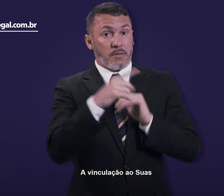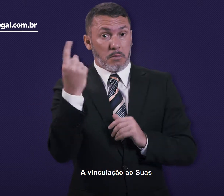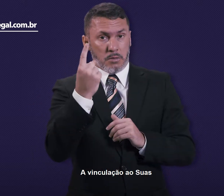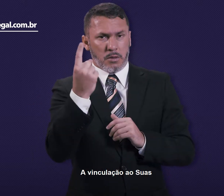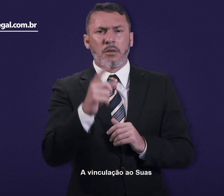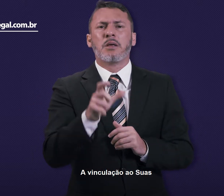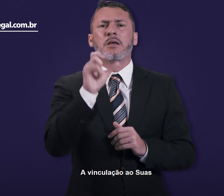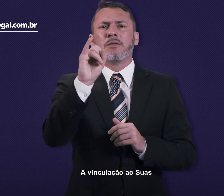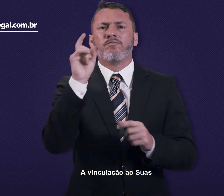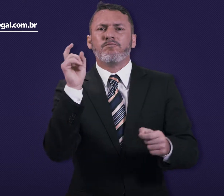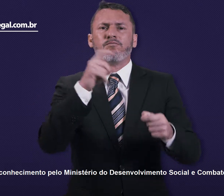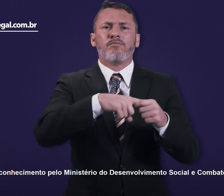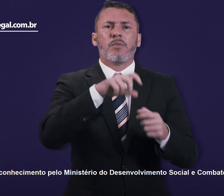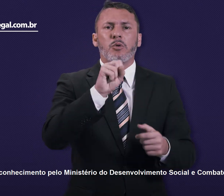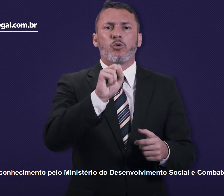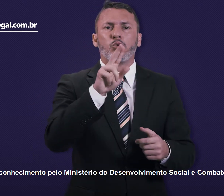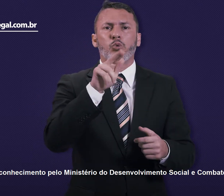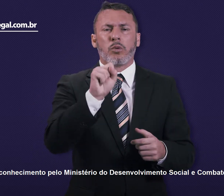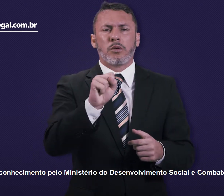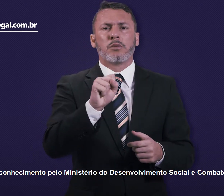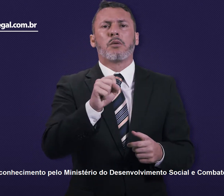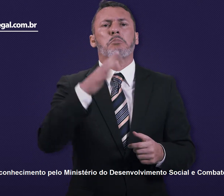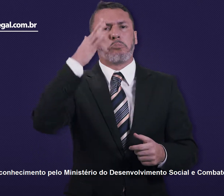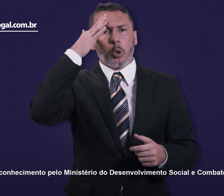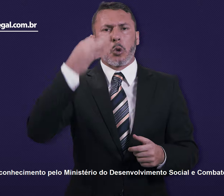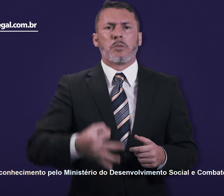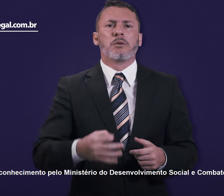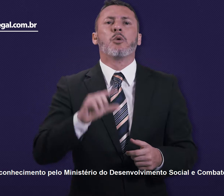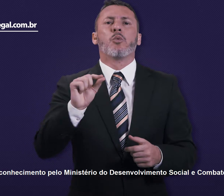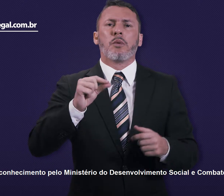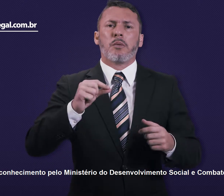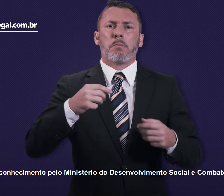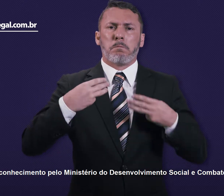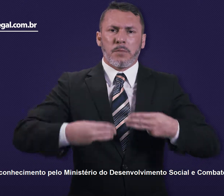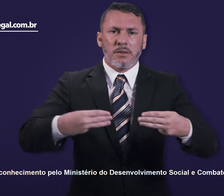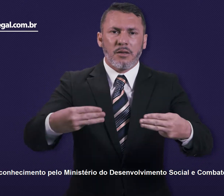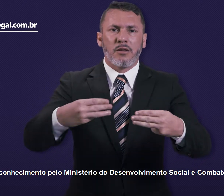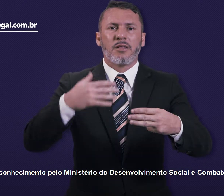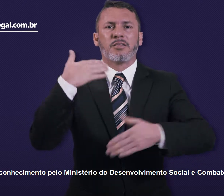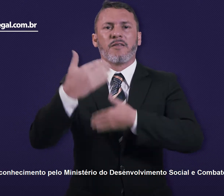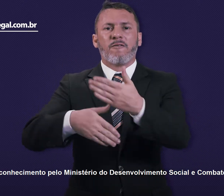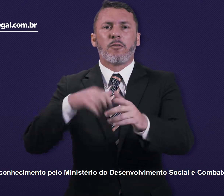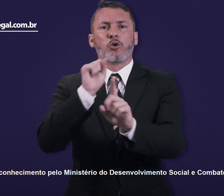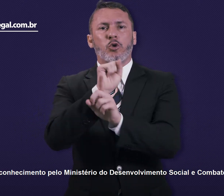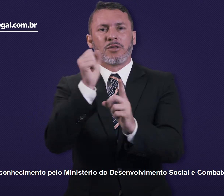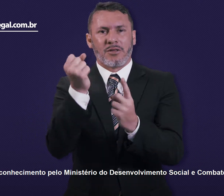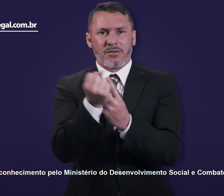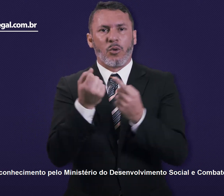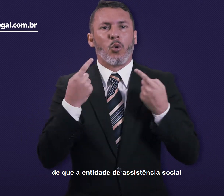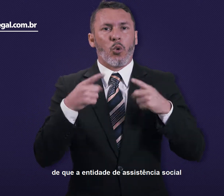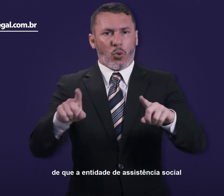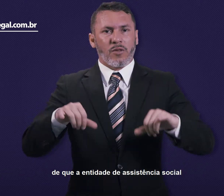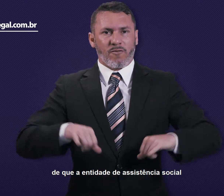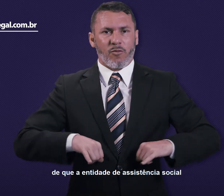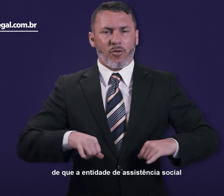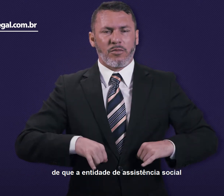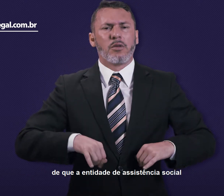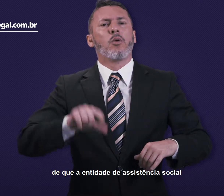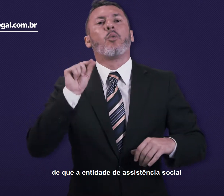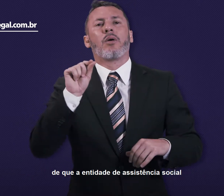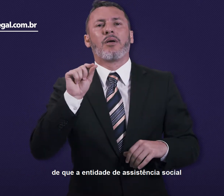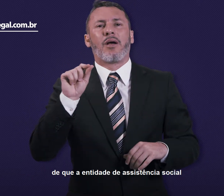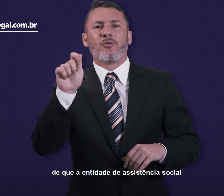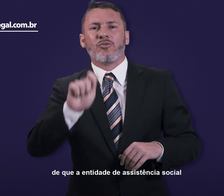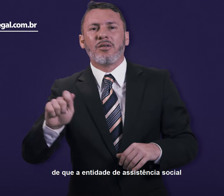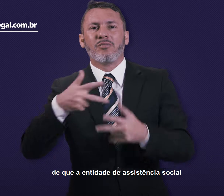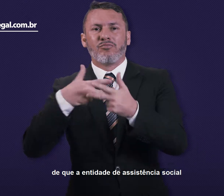A vinculação ao SUAS é o reconhecimento pelo Ministério do Desenvolvimento Social e Combate à Fome de que a entidade